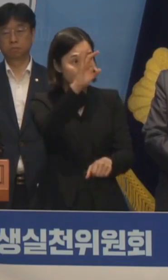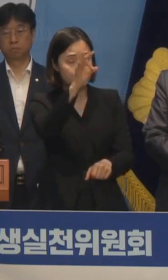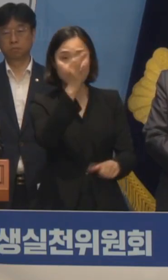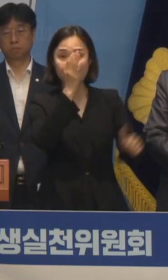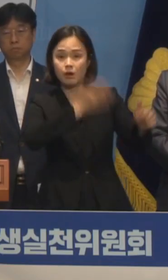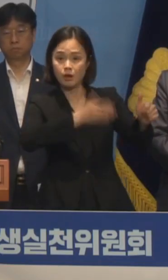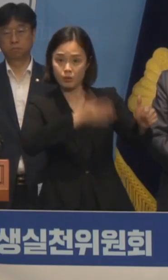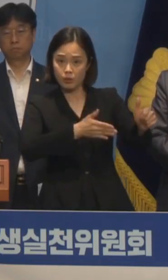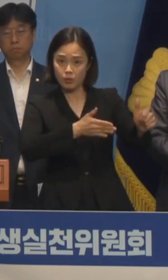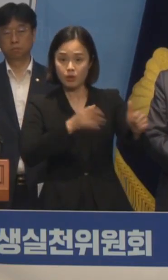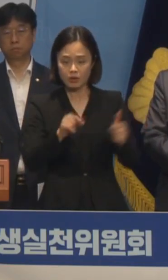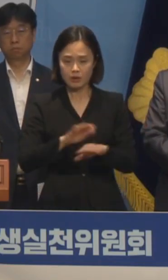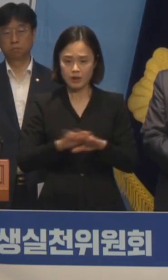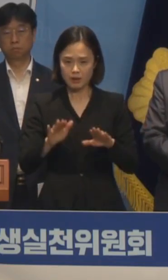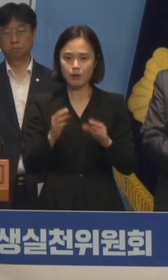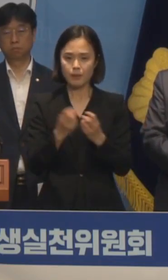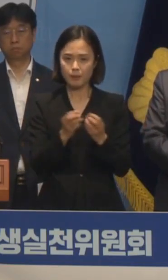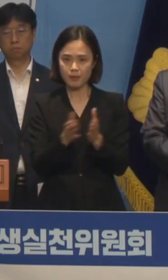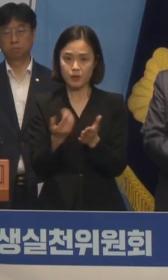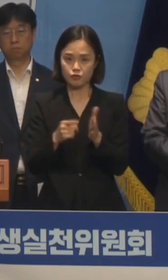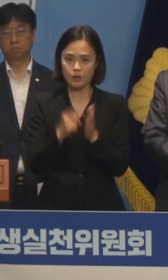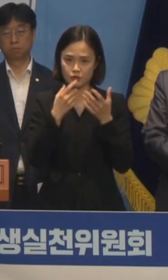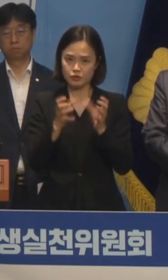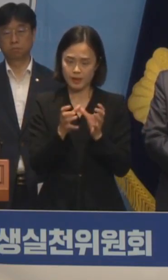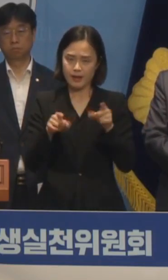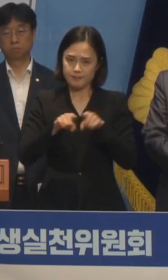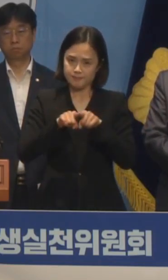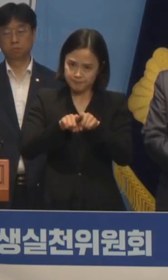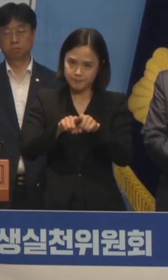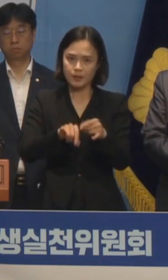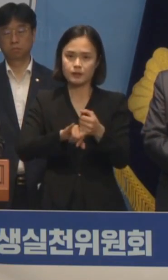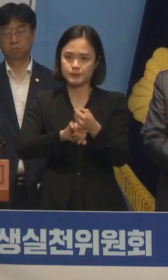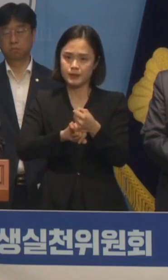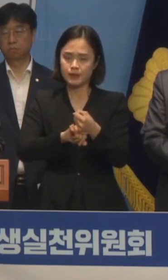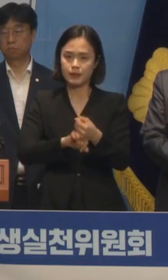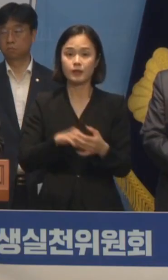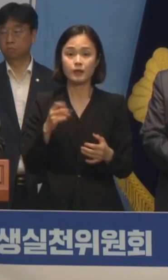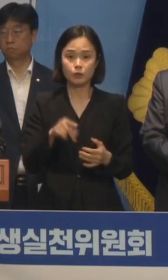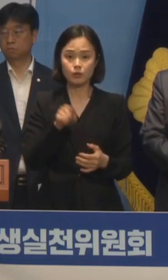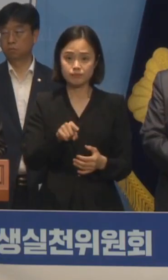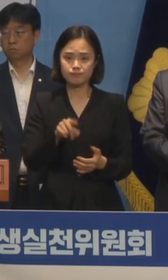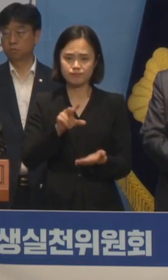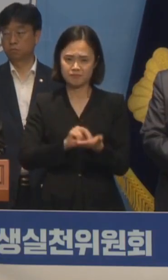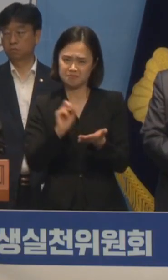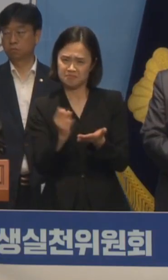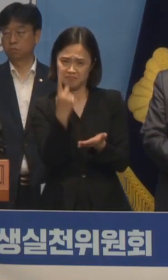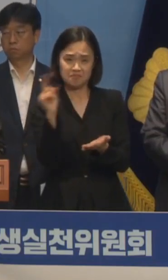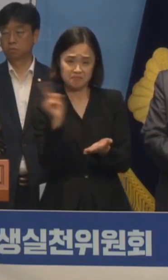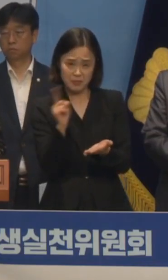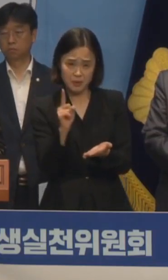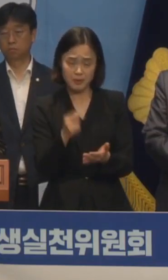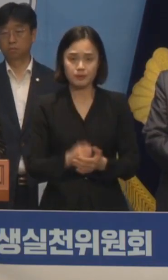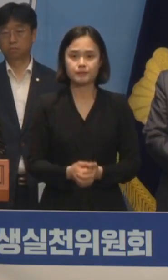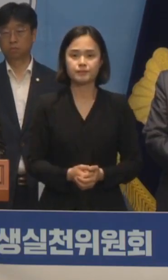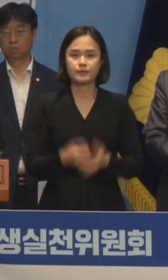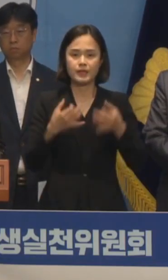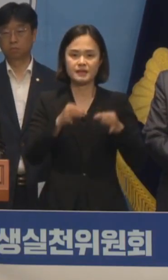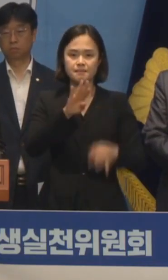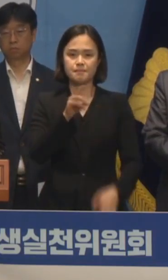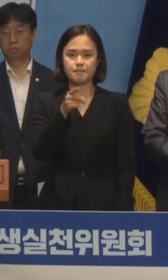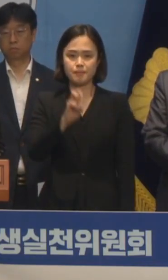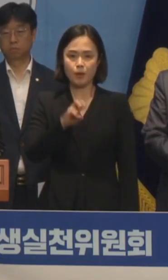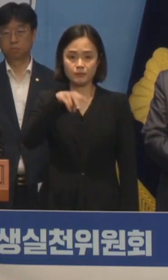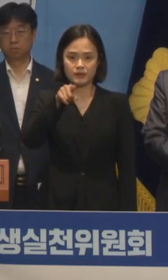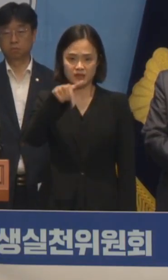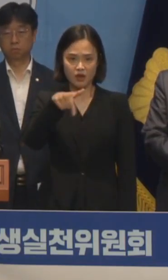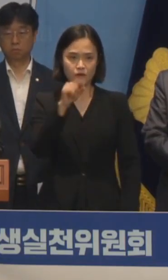마련하도록 더불어민주당이 끝까지 함께하겠습니다. 그리고 이 모든 문제의 원흉 악덕 기업주 김범석에게 반드시 그